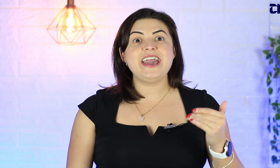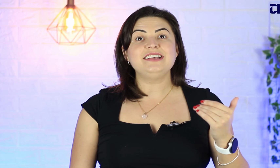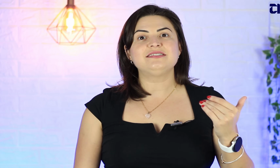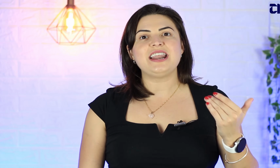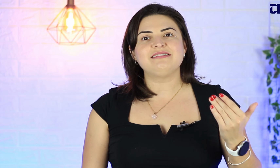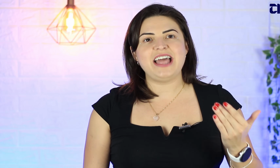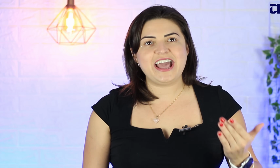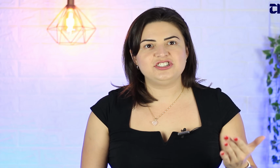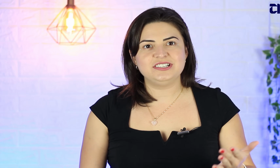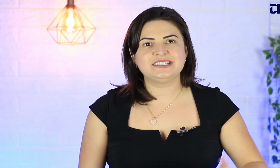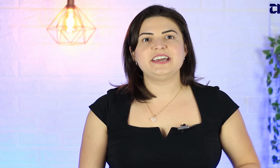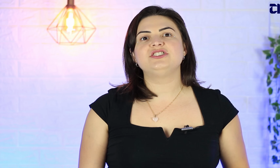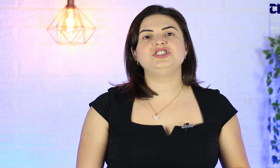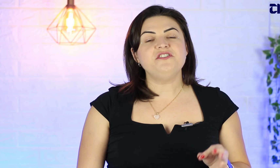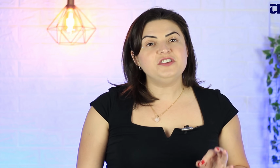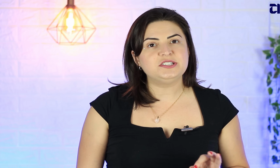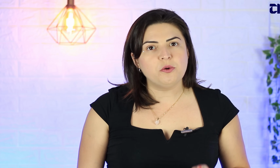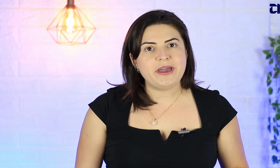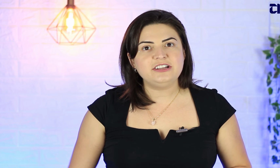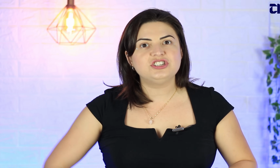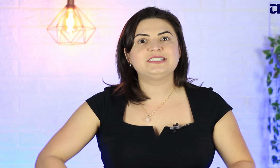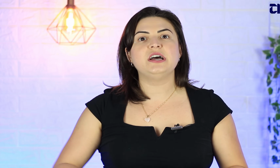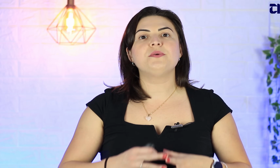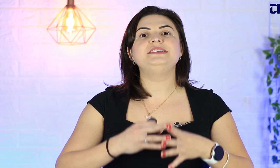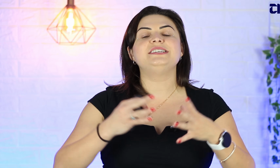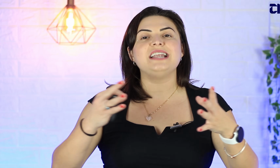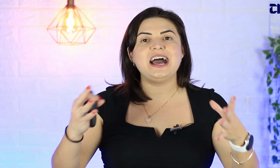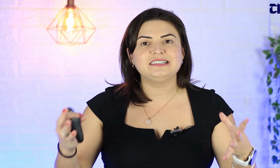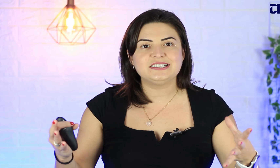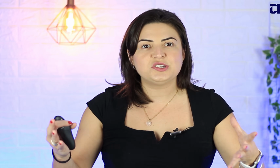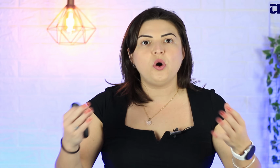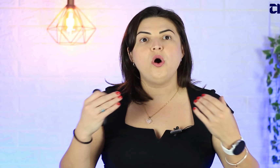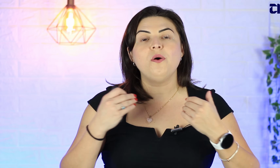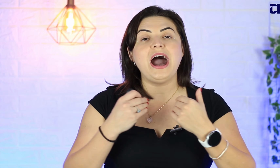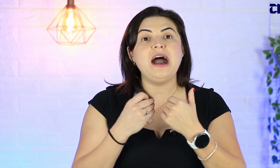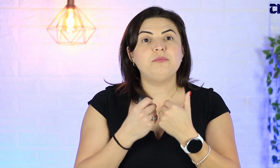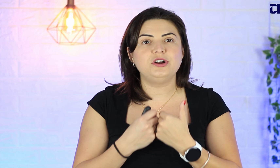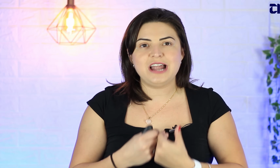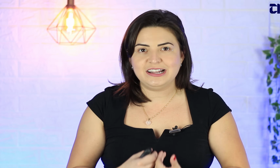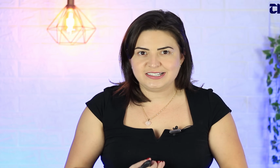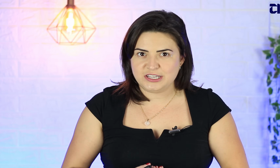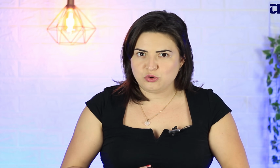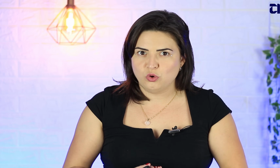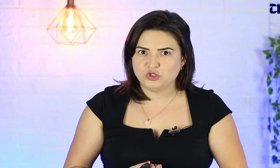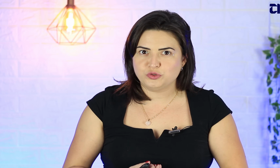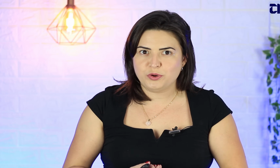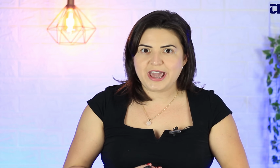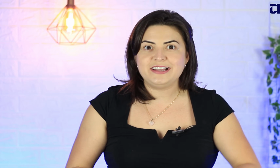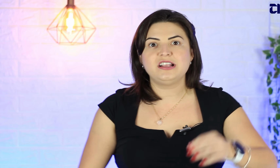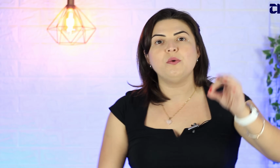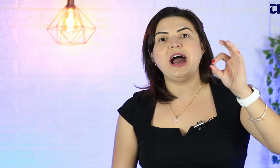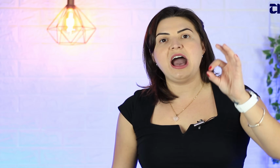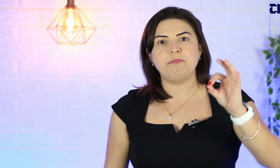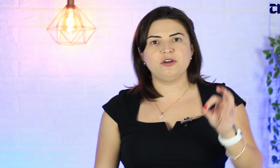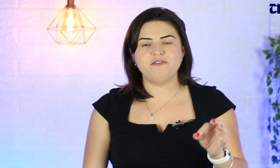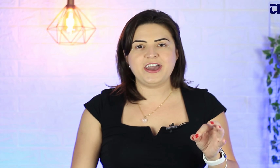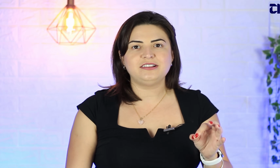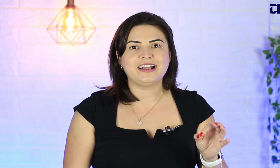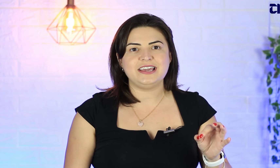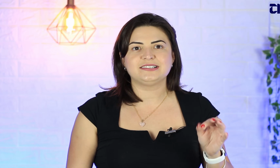estratégias que dificilmente são ensinadas ou abordadas em cursos por aí. Então, aproveita aqui